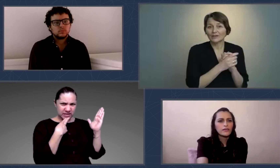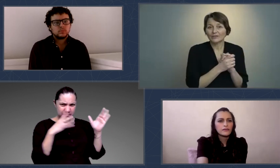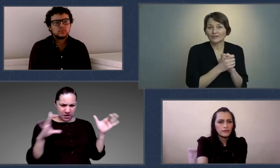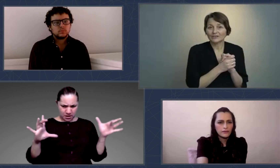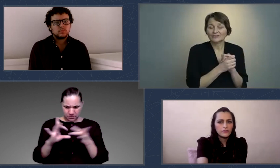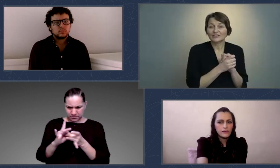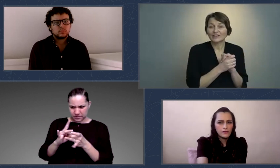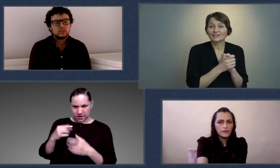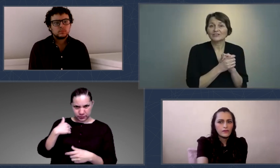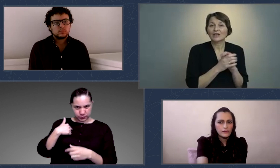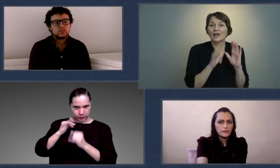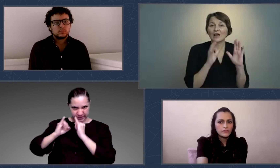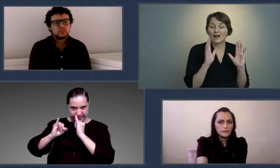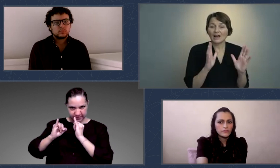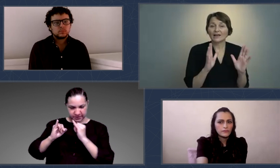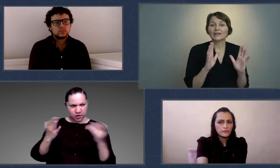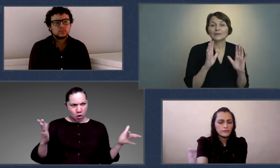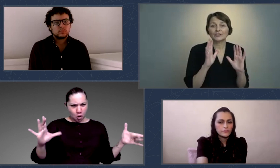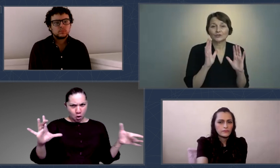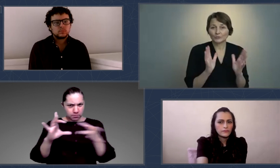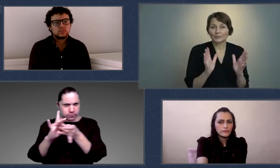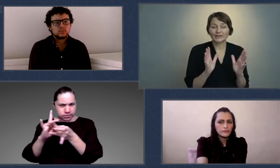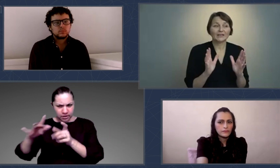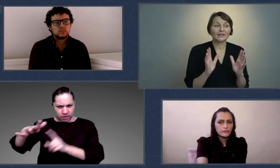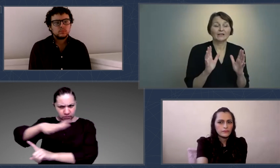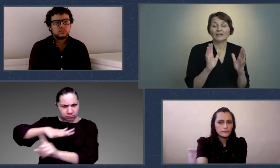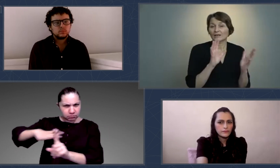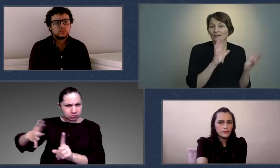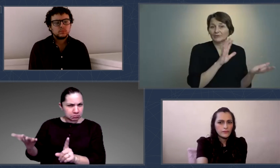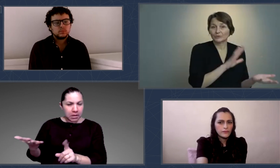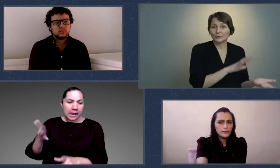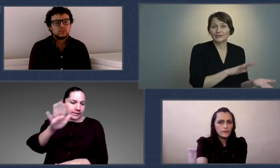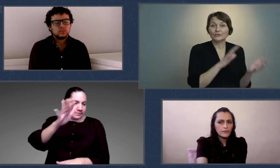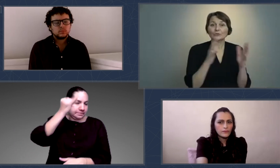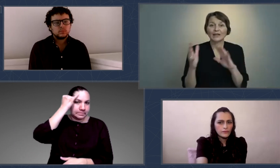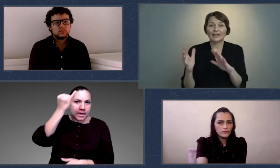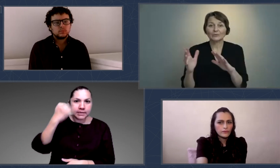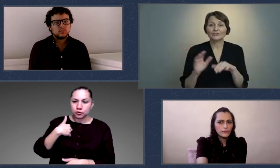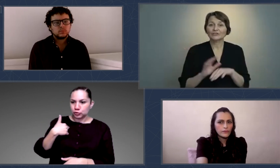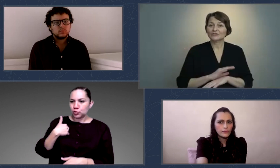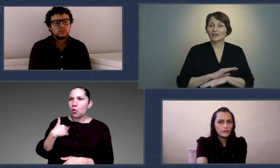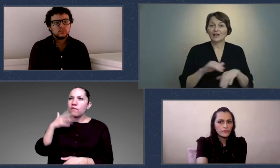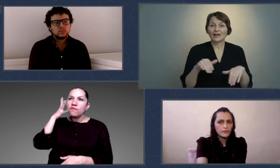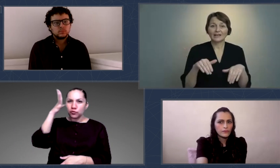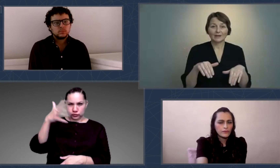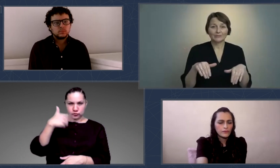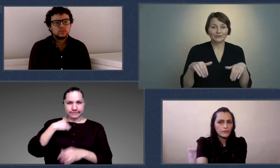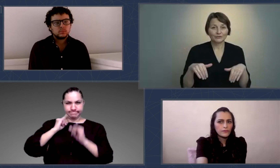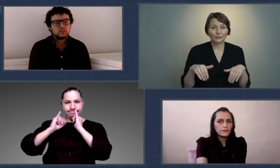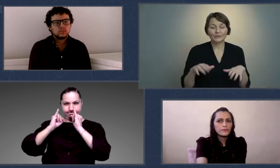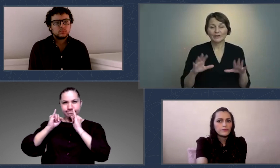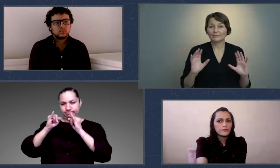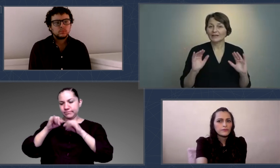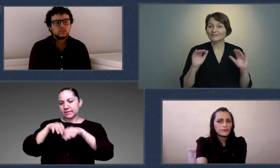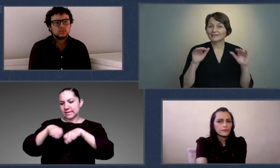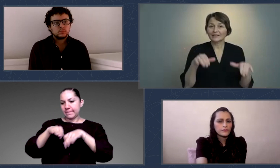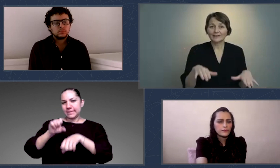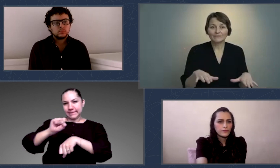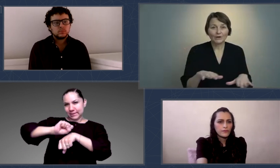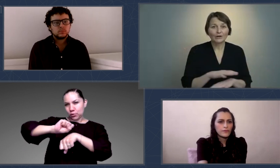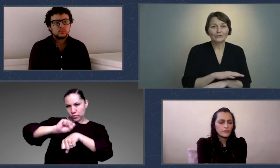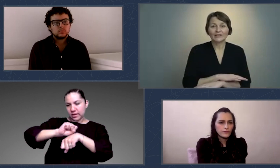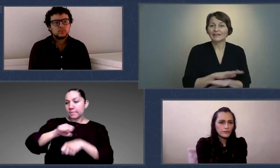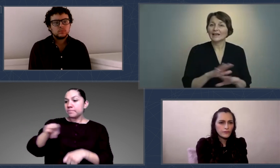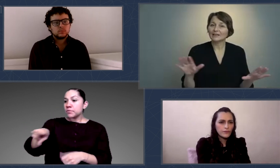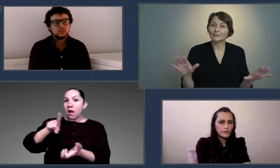Voy a trabajar en una secundaria y hay un par de niños varones sordos.